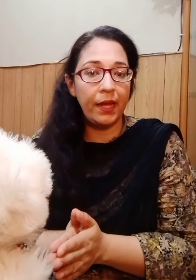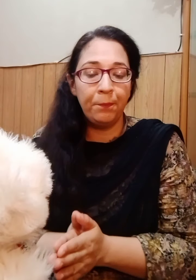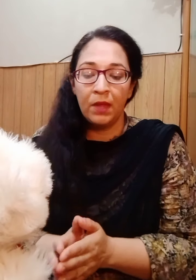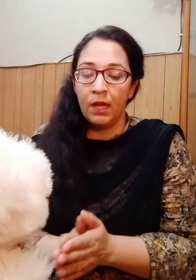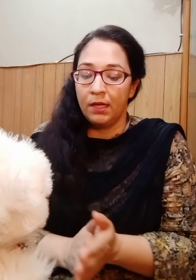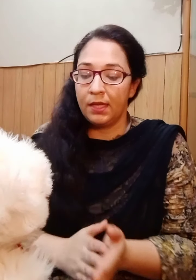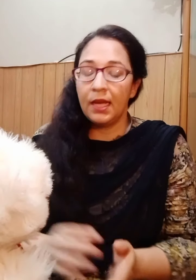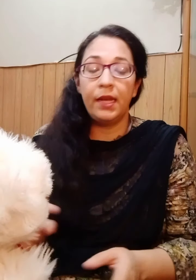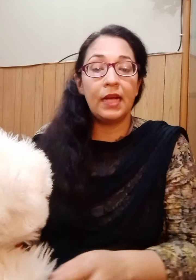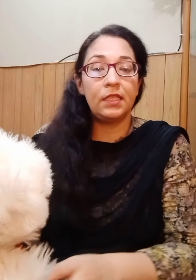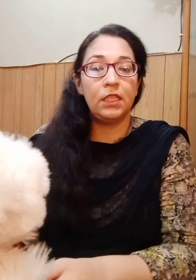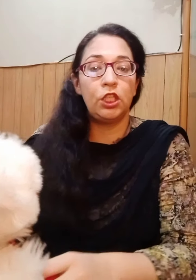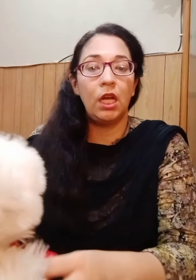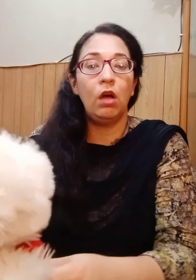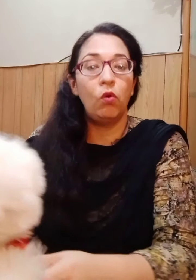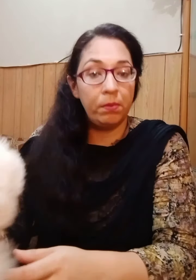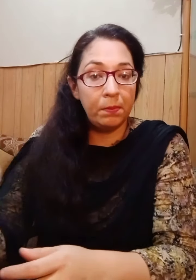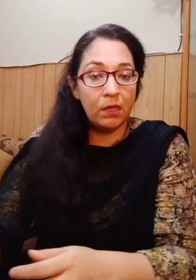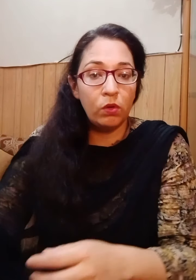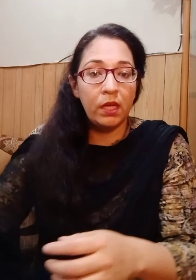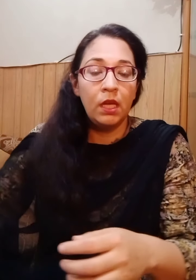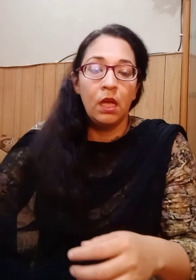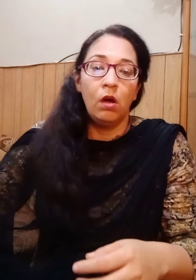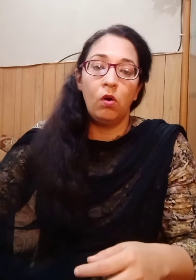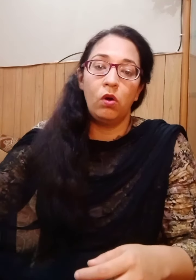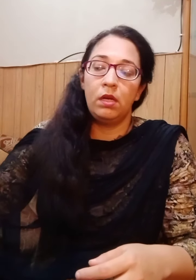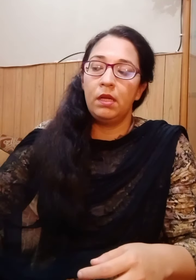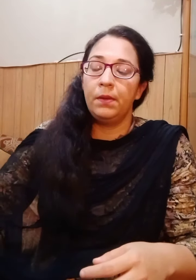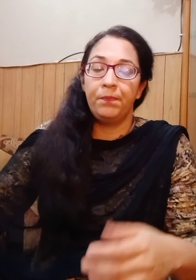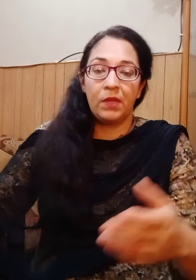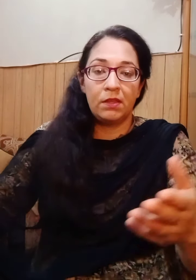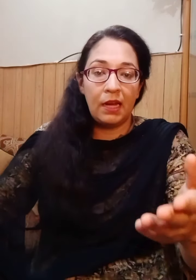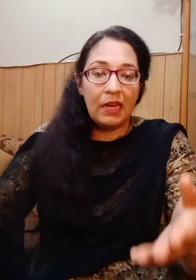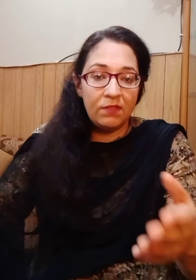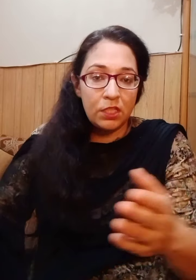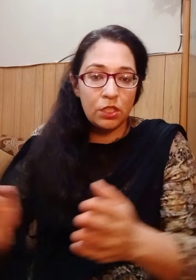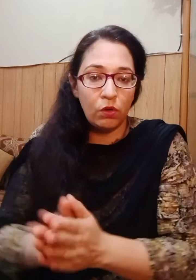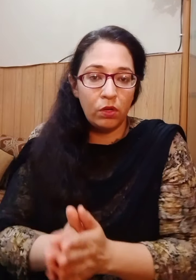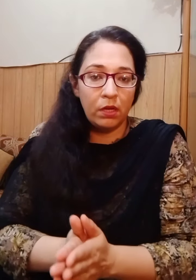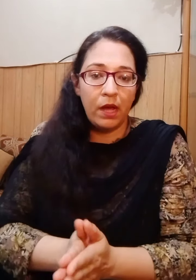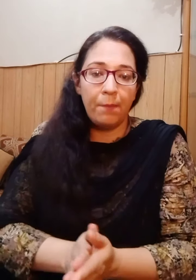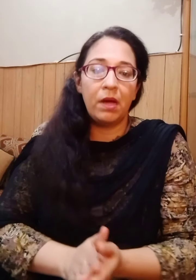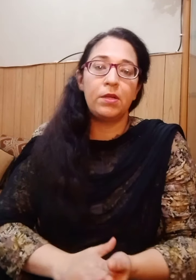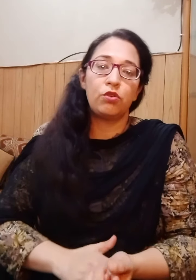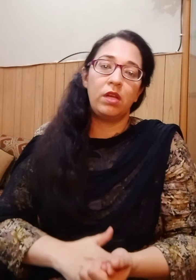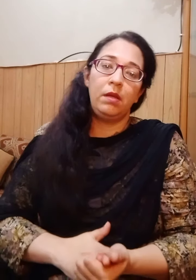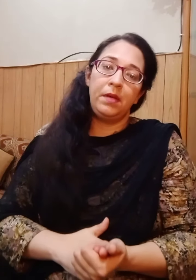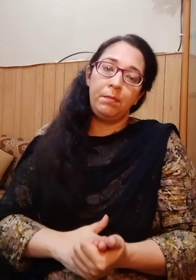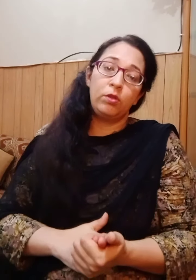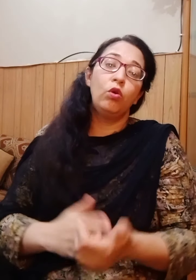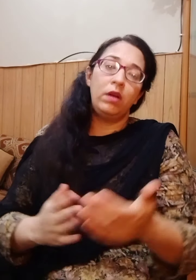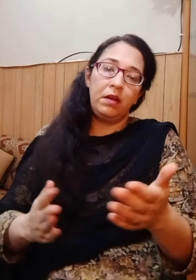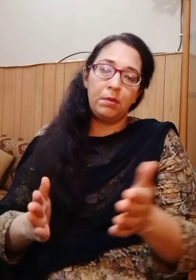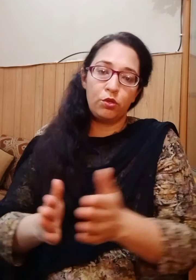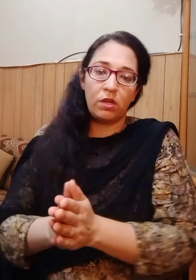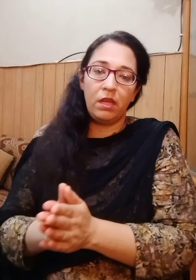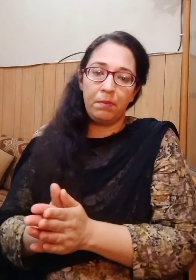कि बताऊंगी और इमेजेस और एम्मा बच्चों के लिए भी इंस्टॉल है बच्चों के लिए